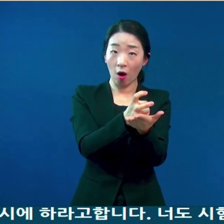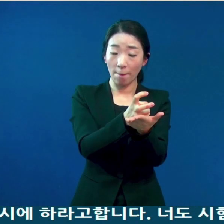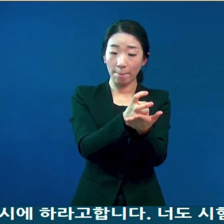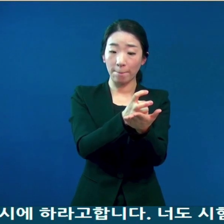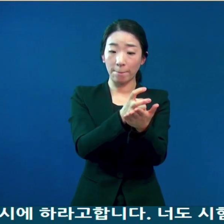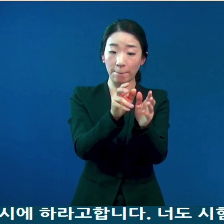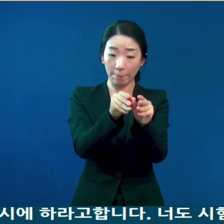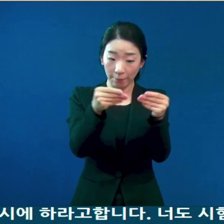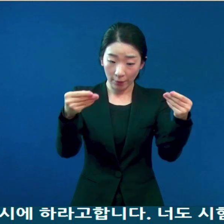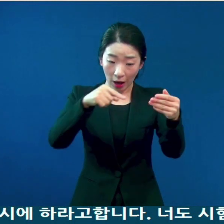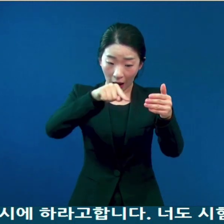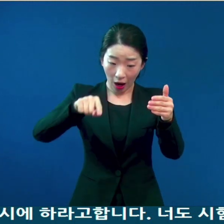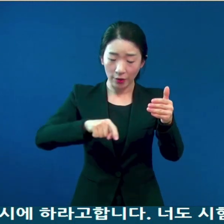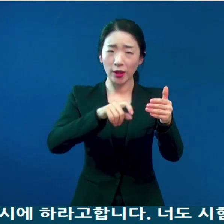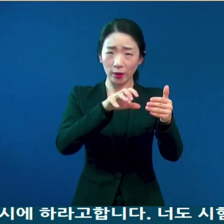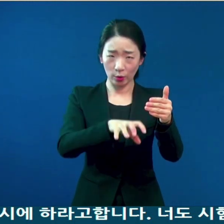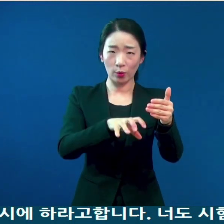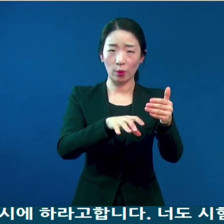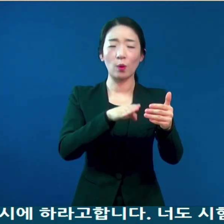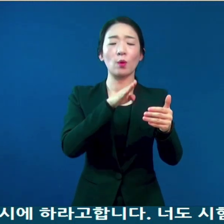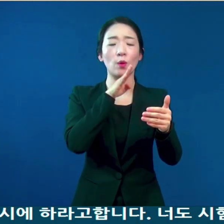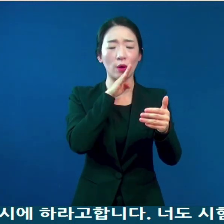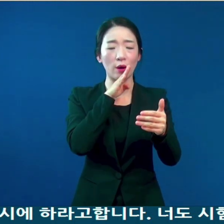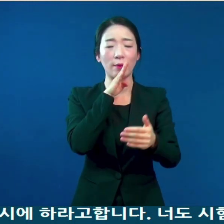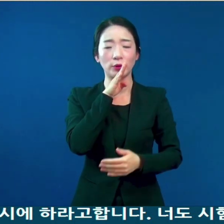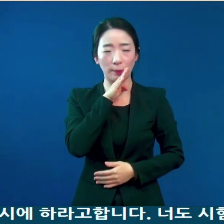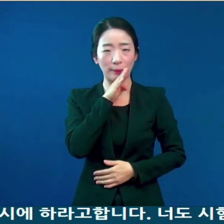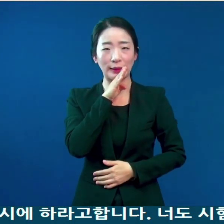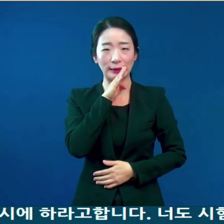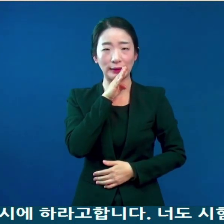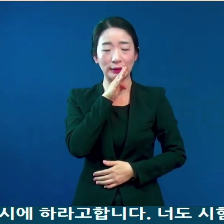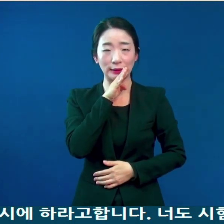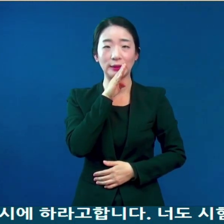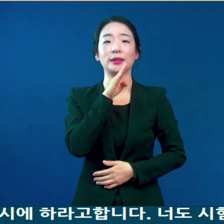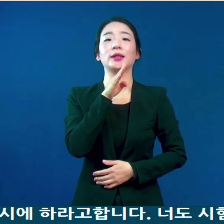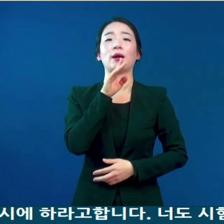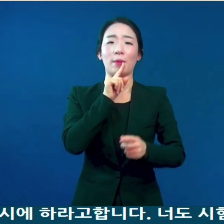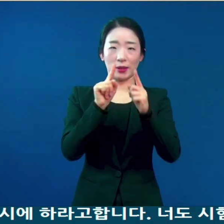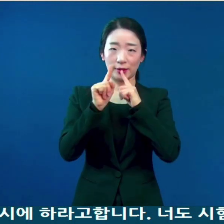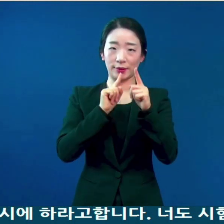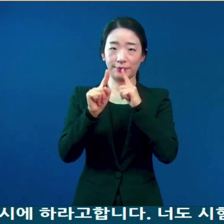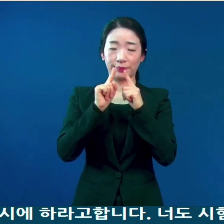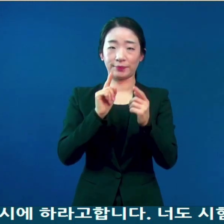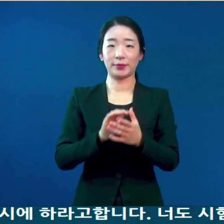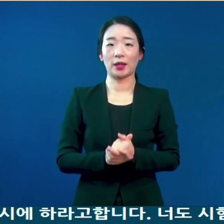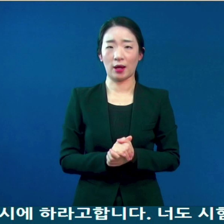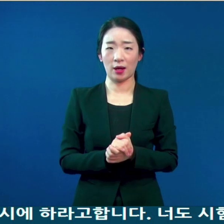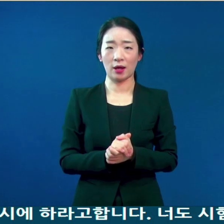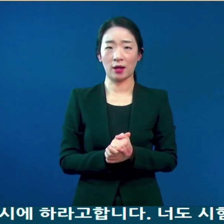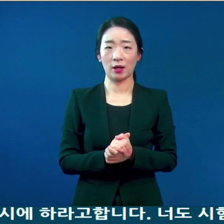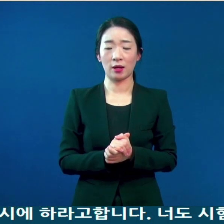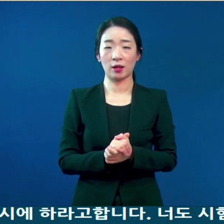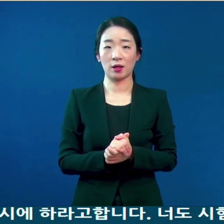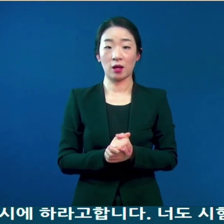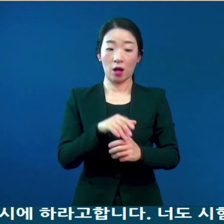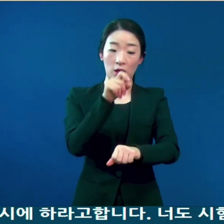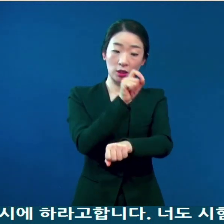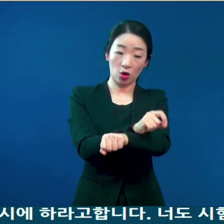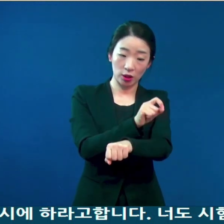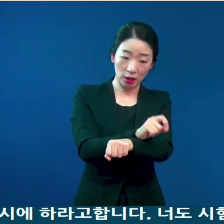지극히 합리적인 이 진행 방법입니다. 여러분, 오히려